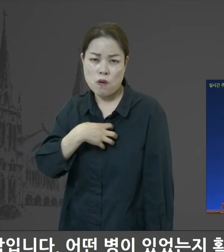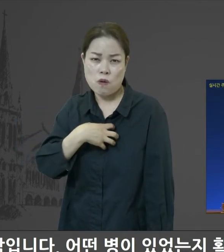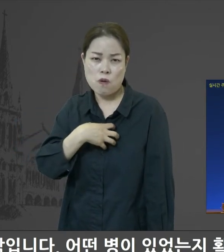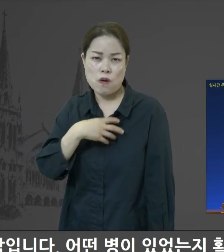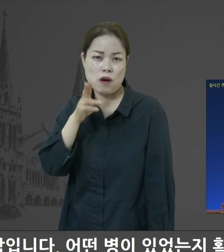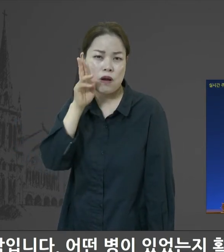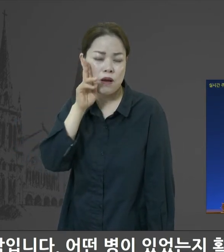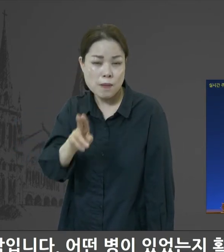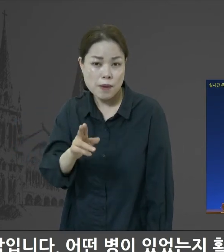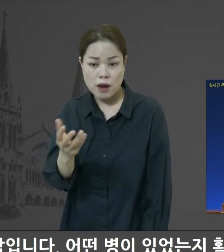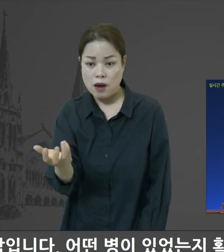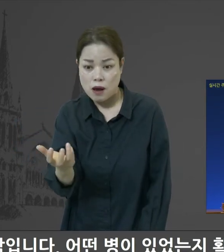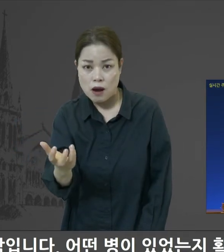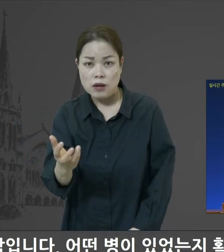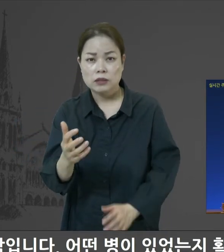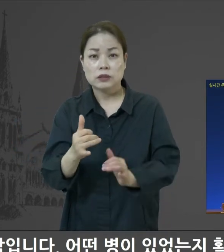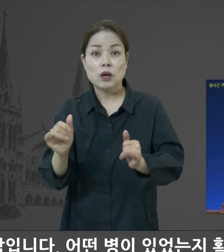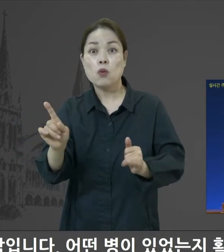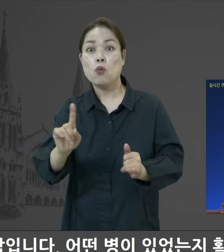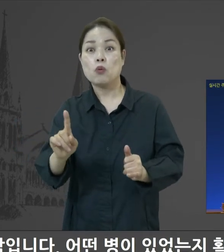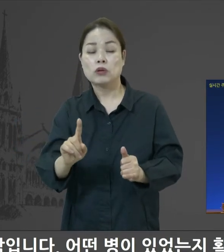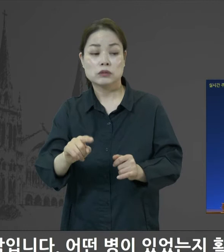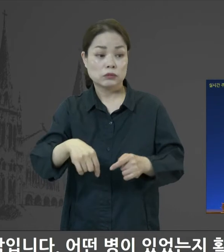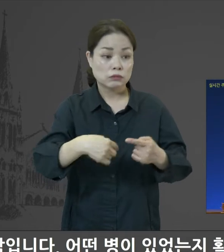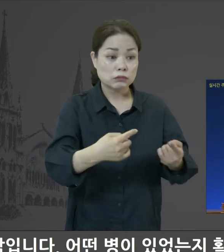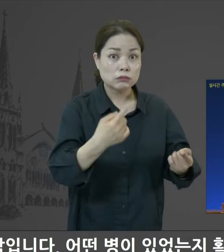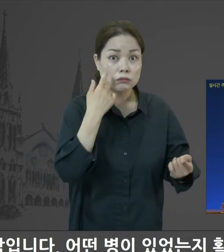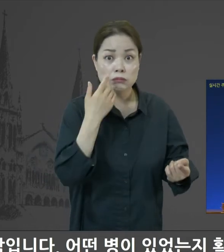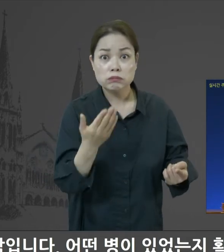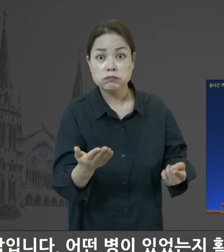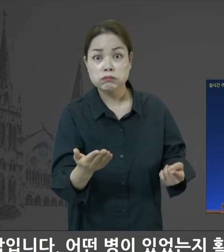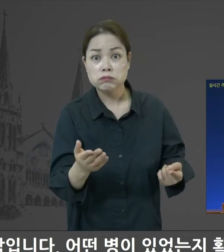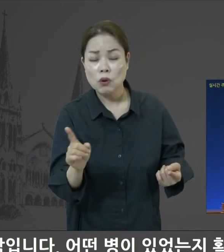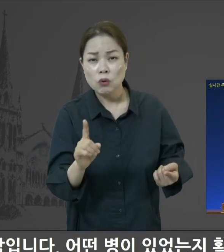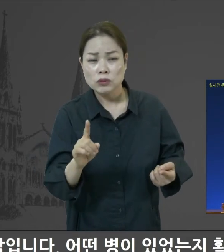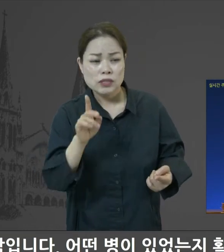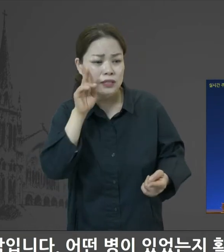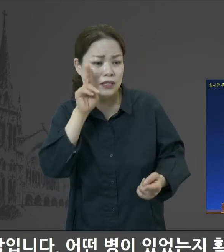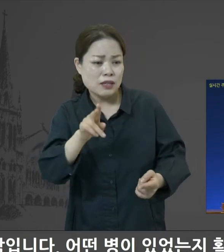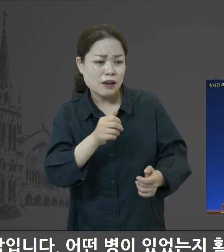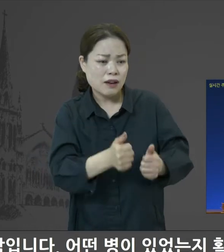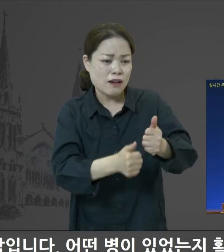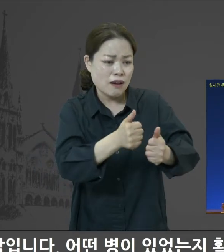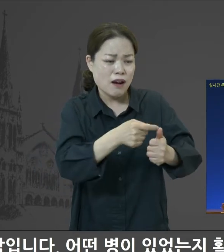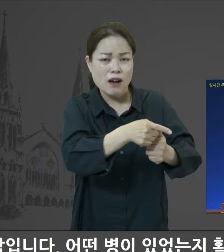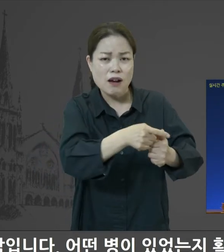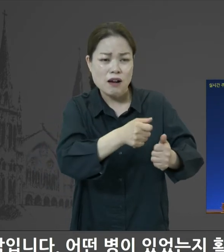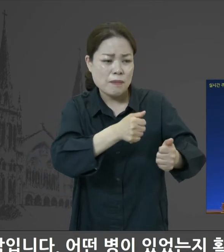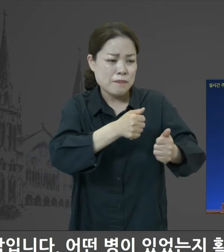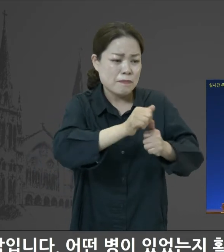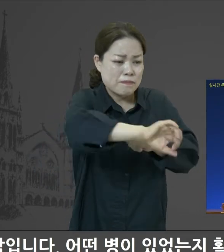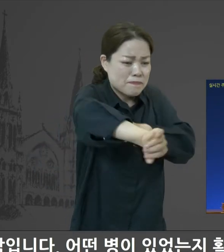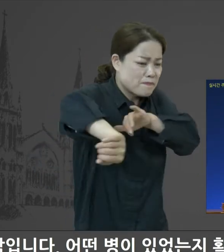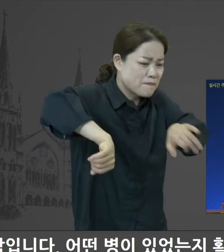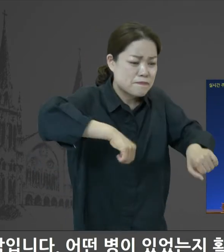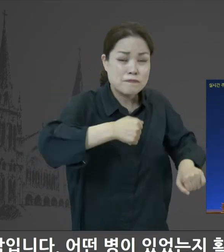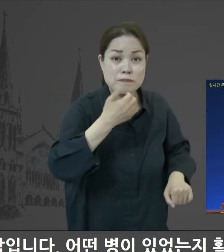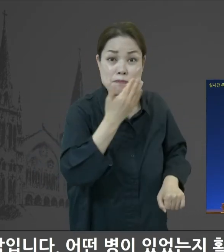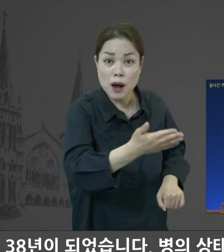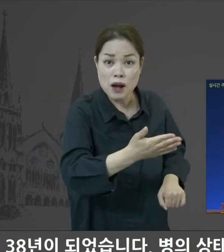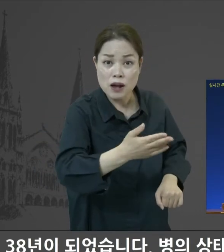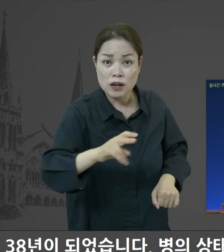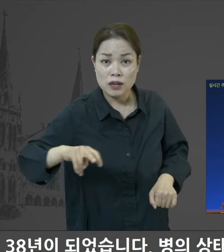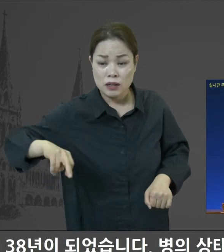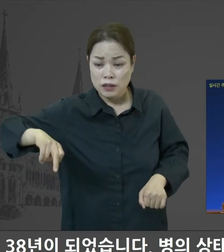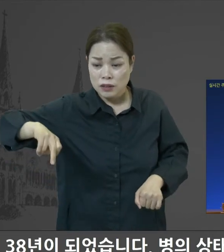것이죠. 그러니 이런 사람이 어떻게 들어갈 수 있을까요? 어떻게 이런 치열한 경쟁 가운데 이기고 들어갈 수 있을까요? 다리를